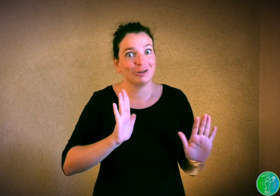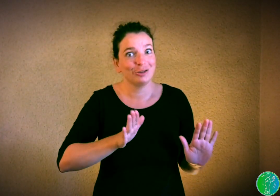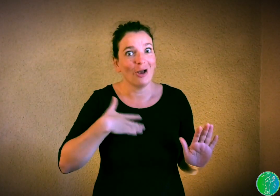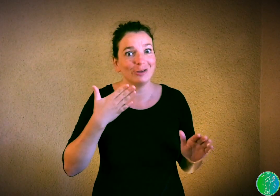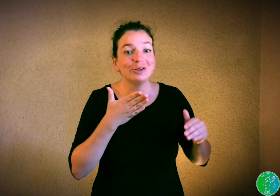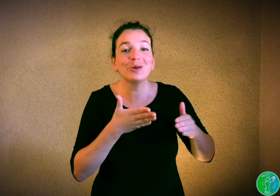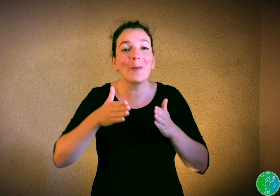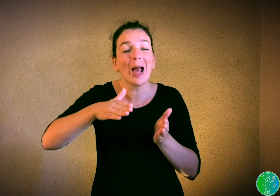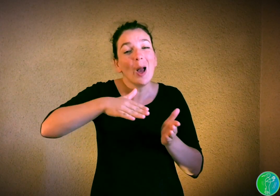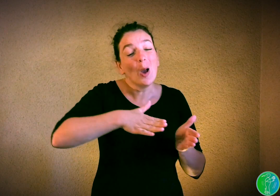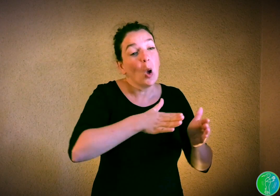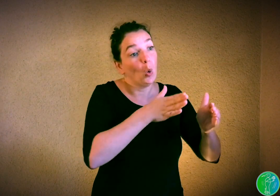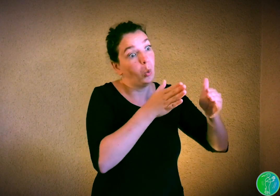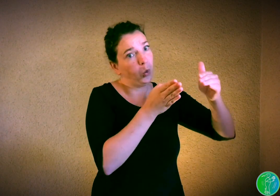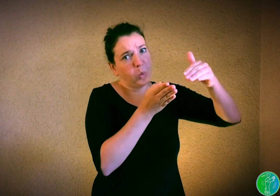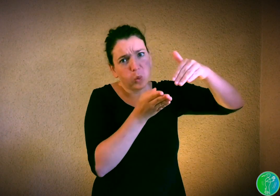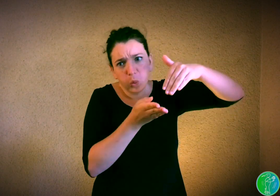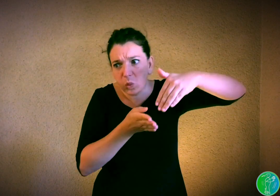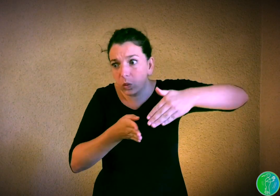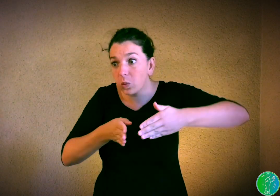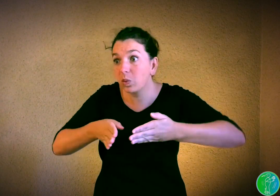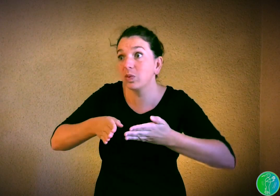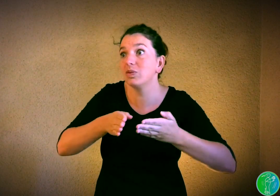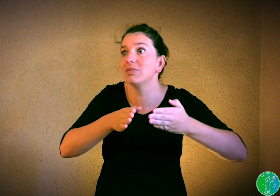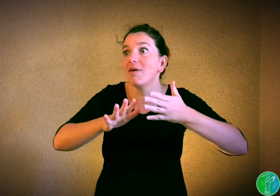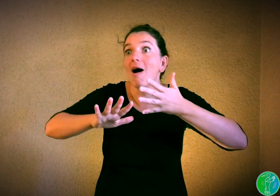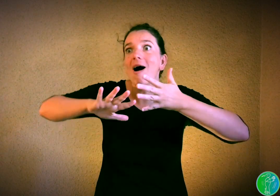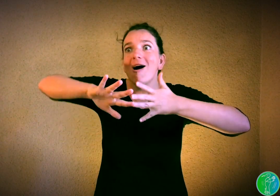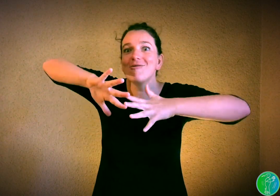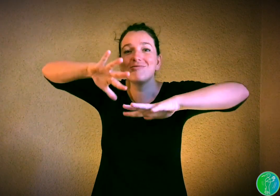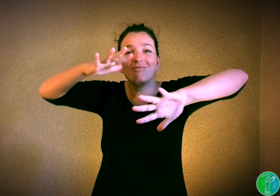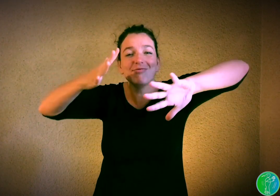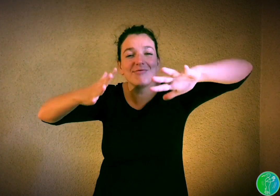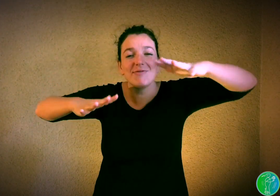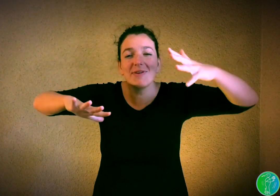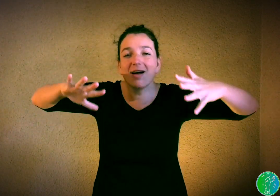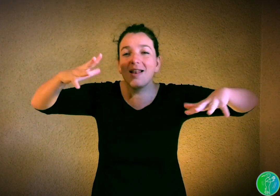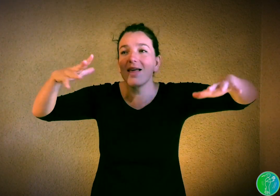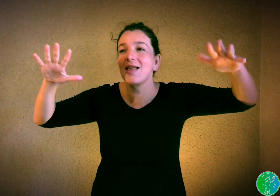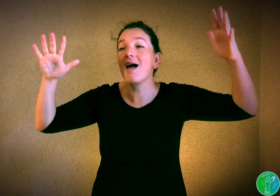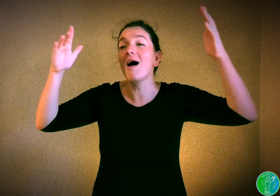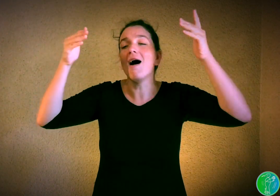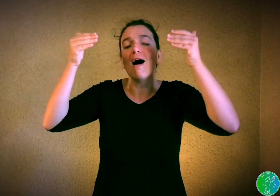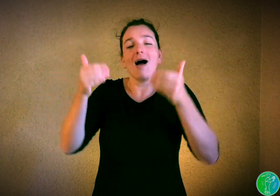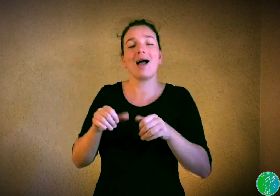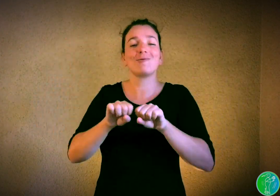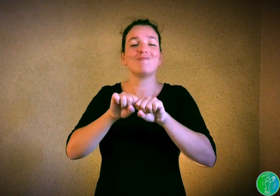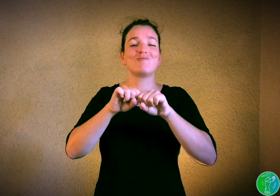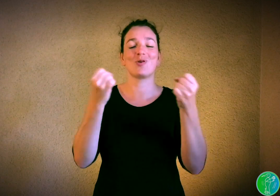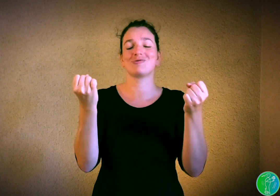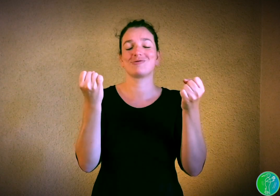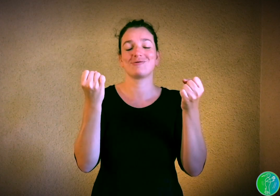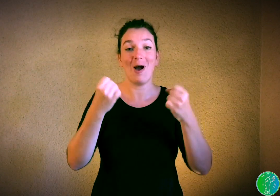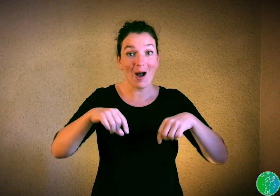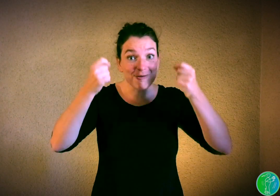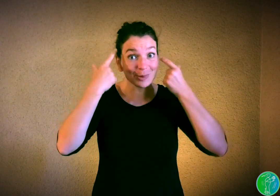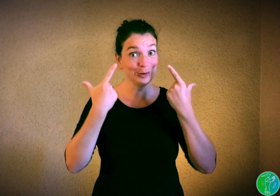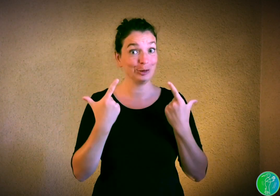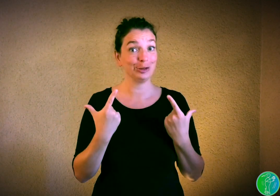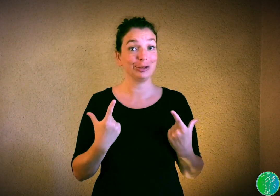Heureusement, après un virage, le chemin s'arrêta tout seul dans une jolie vallée. Là, Laurent croqua